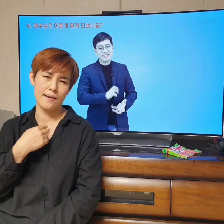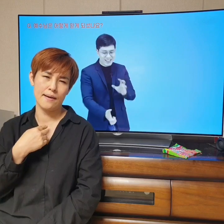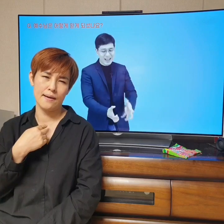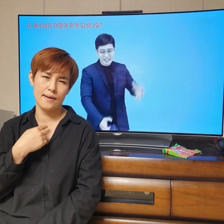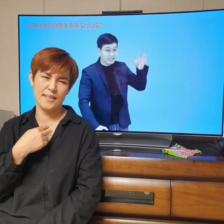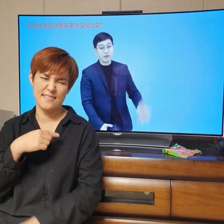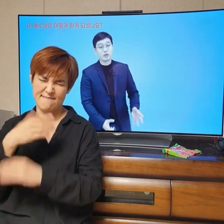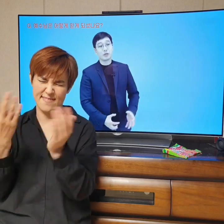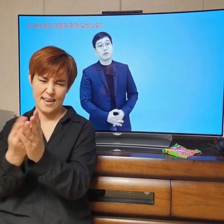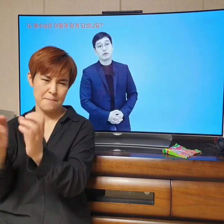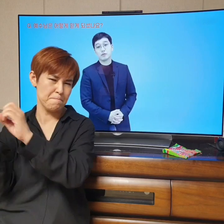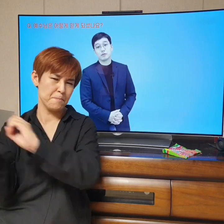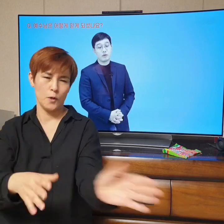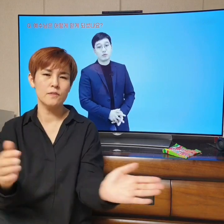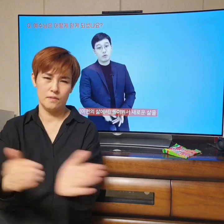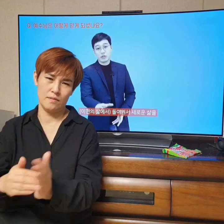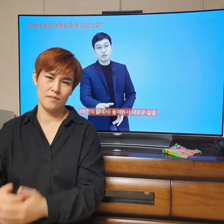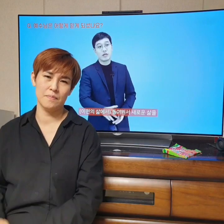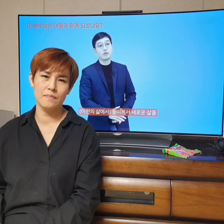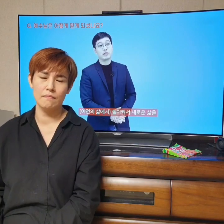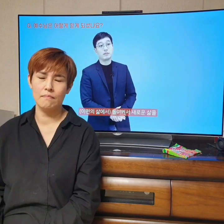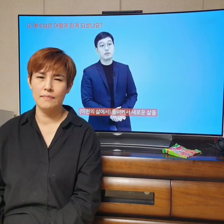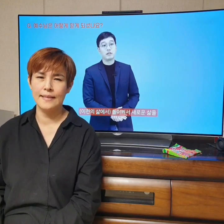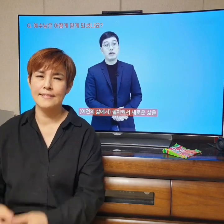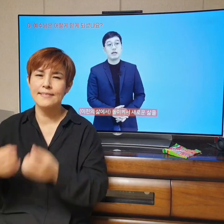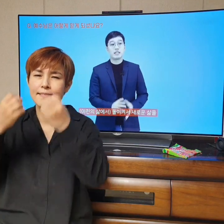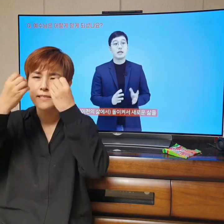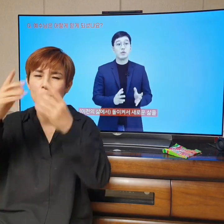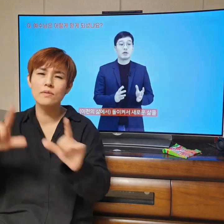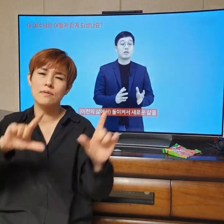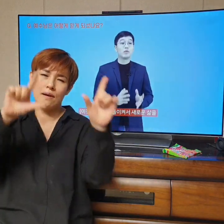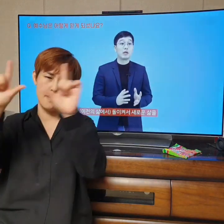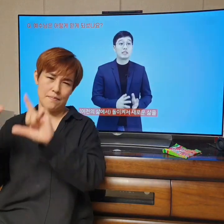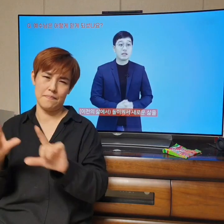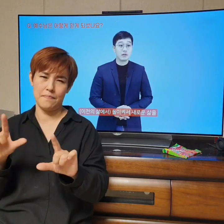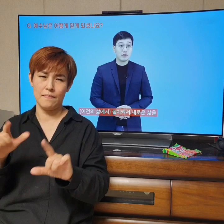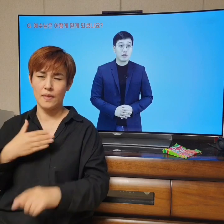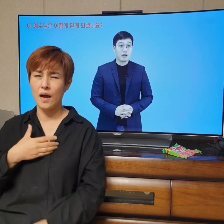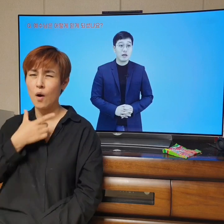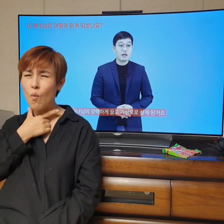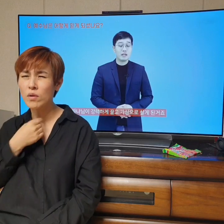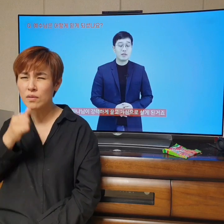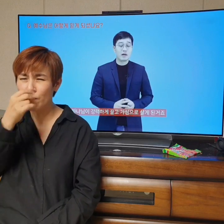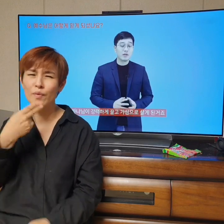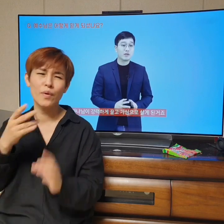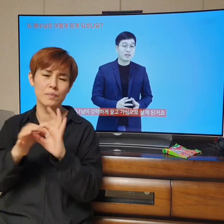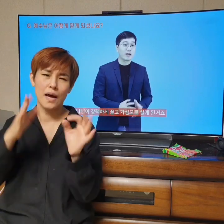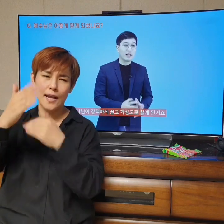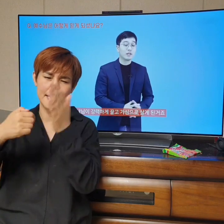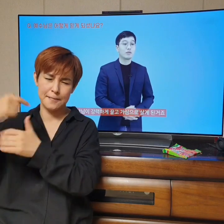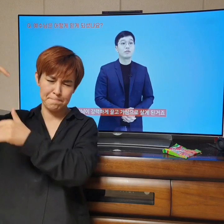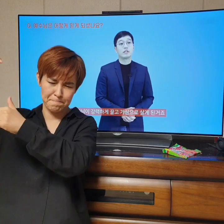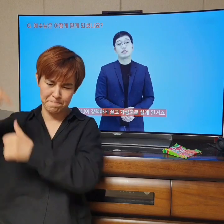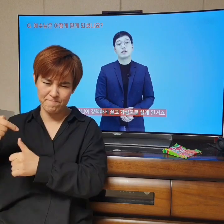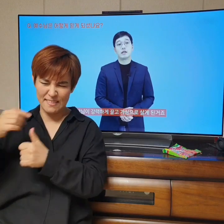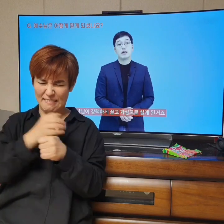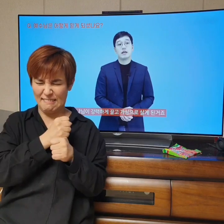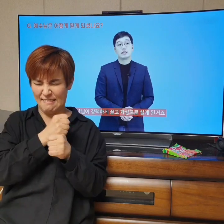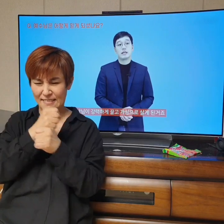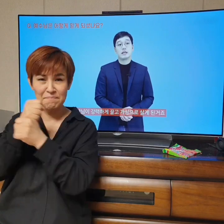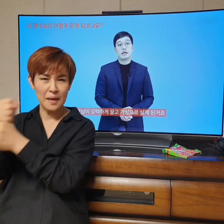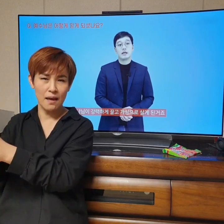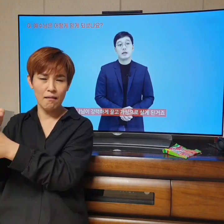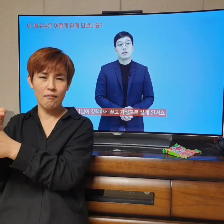담배도 다 쓰레기통에 버리고 돌이켜서 새로운 삶을 제가 원하던 원하지 않던 하나님이 강력하게 강제로 끌고